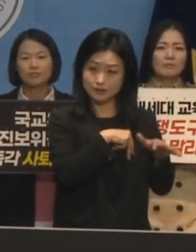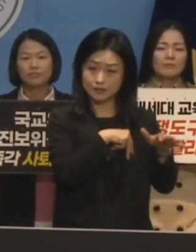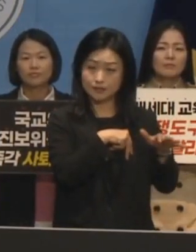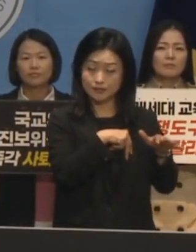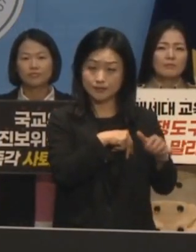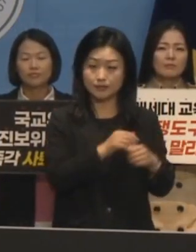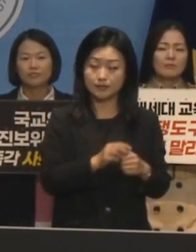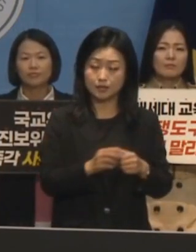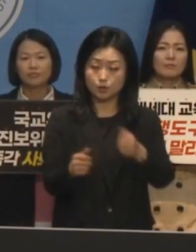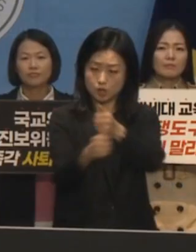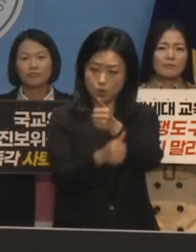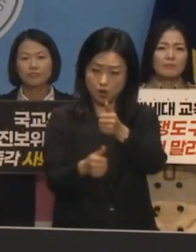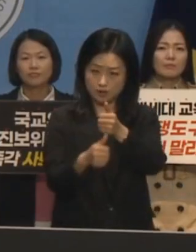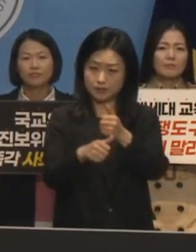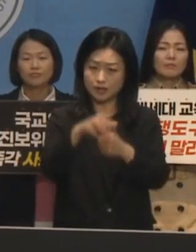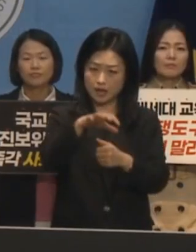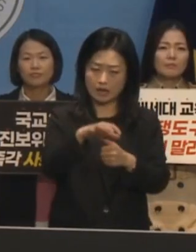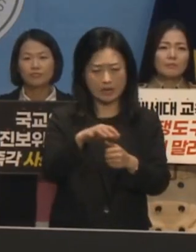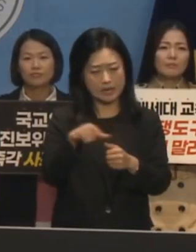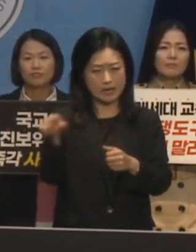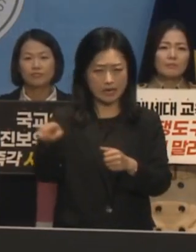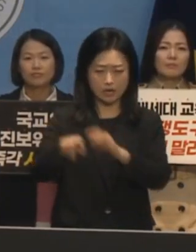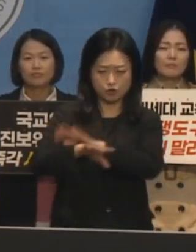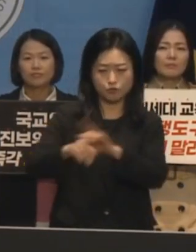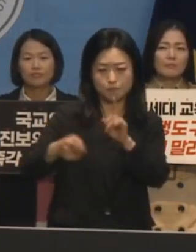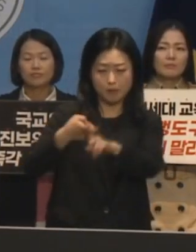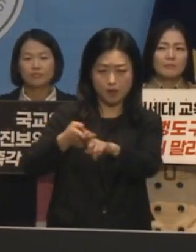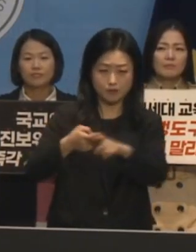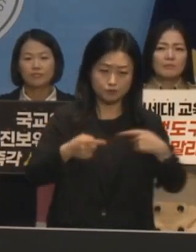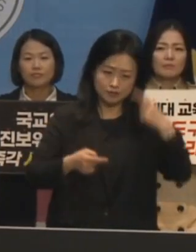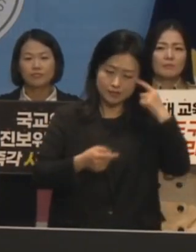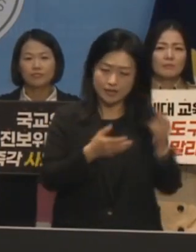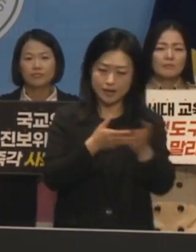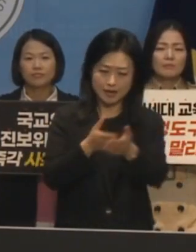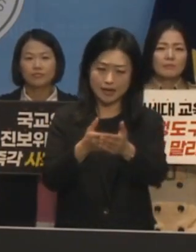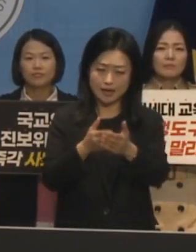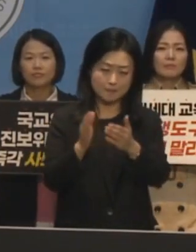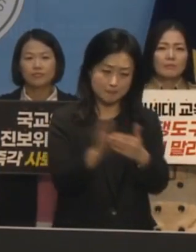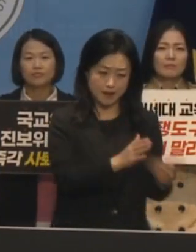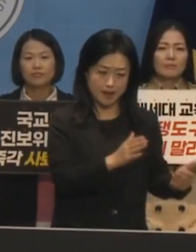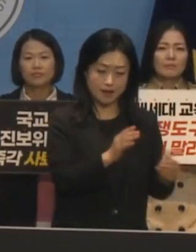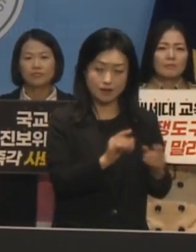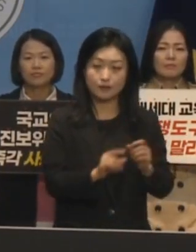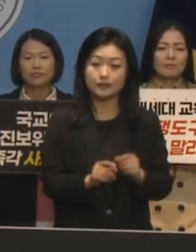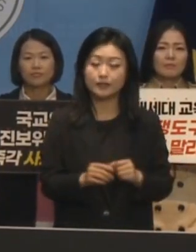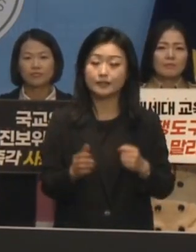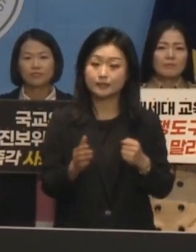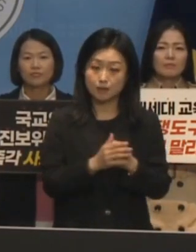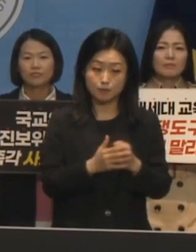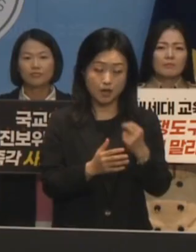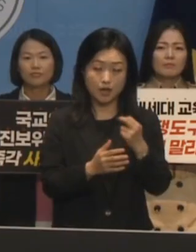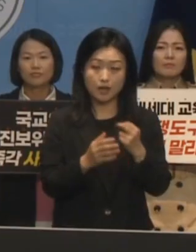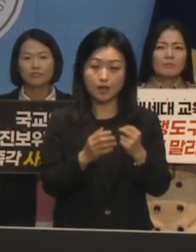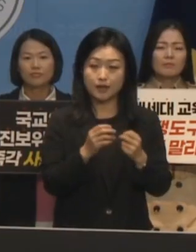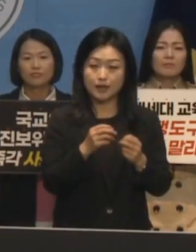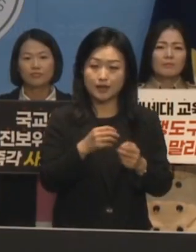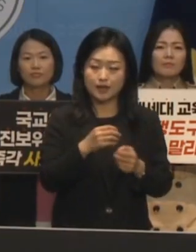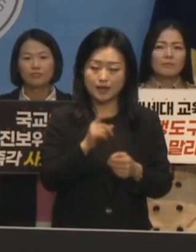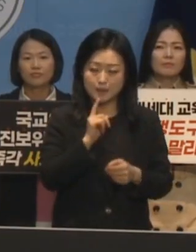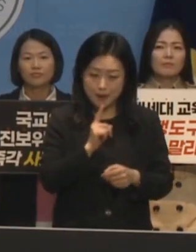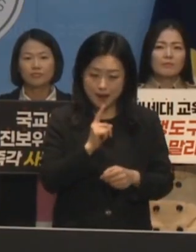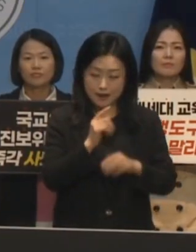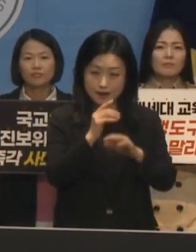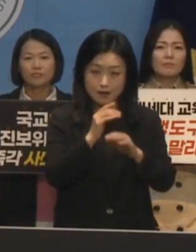불균형과 자신들의 의견이 충분히 반영되지 못했다는 불만으로 보안 서약을 위반하여 논의 사항을